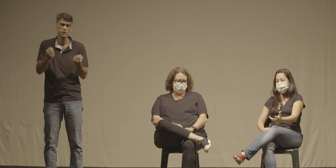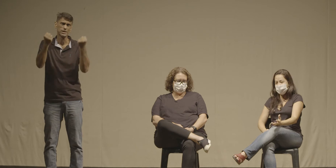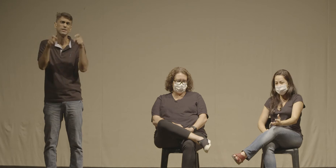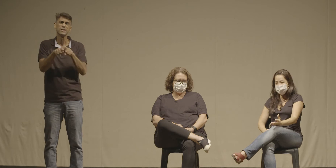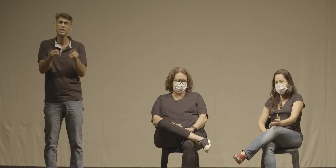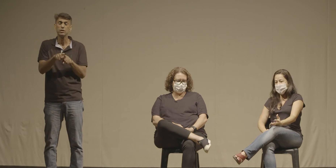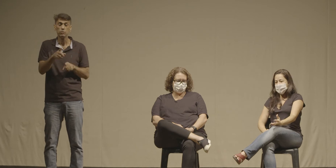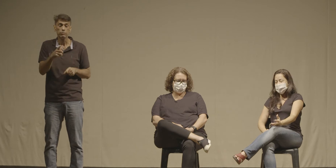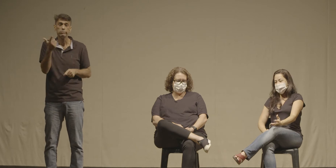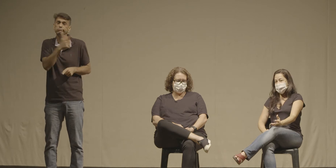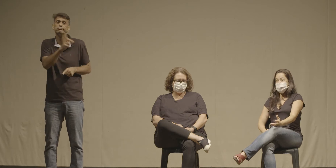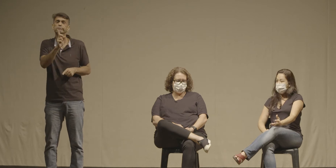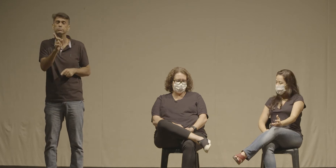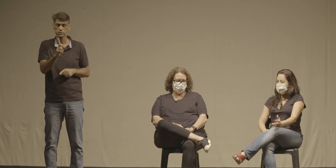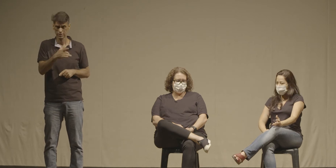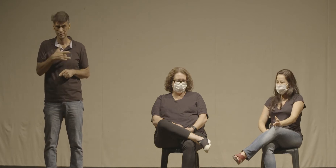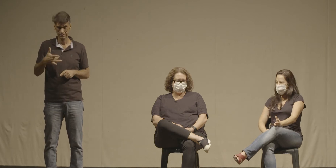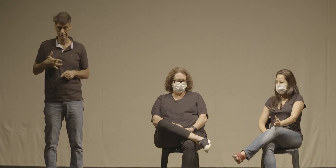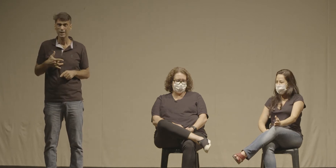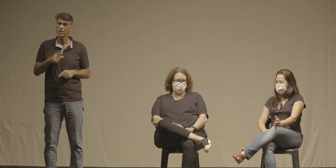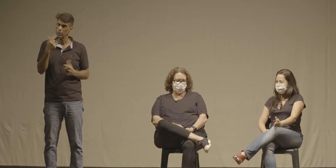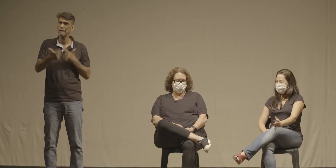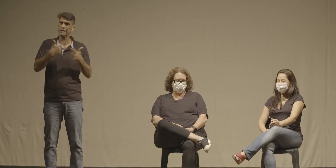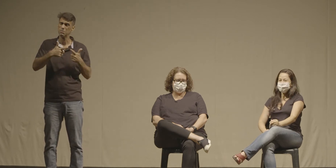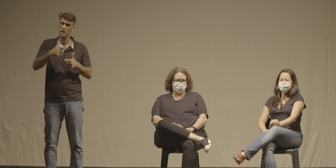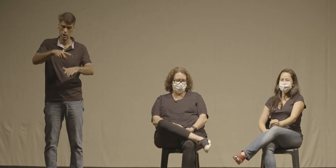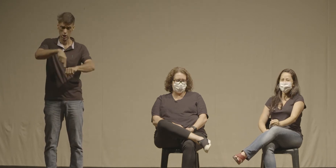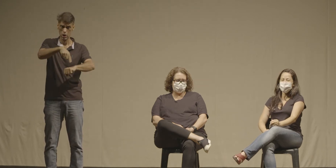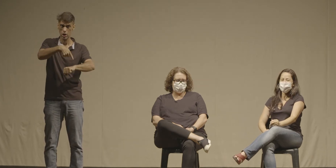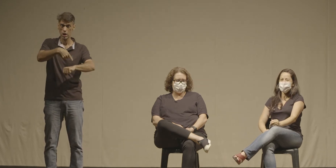de ser saudável, e são muitas horas de trabalho,